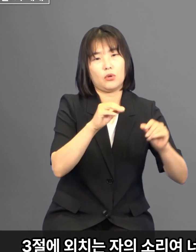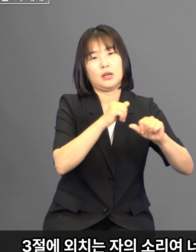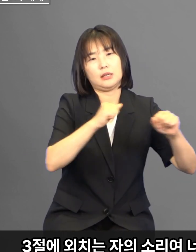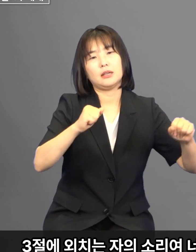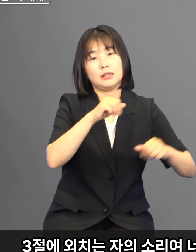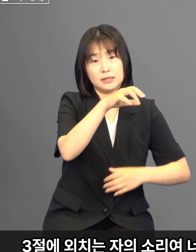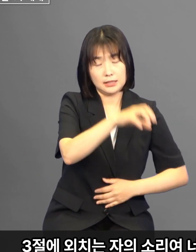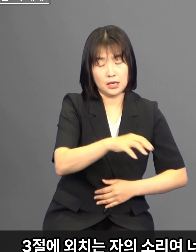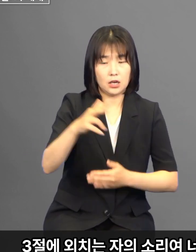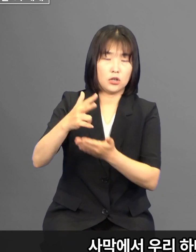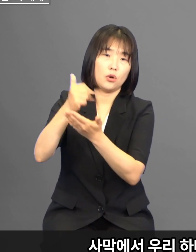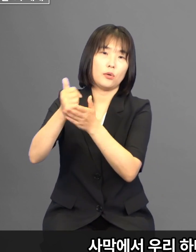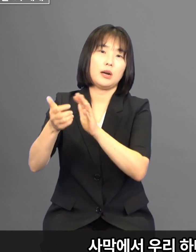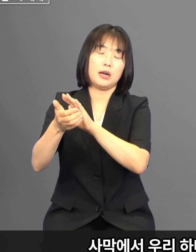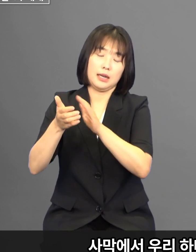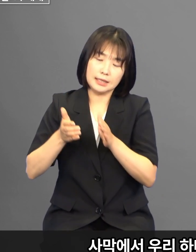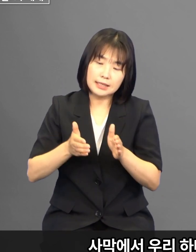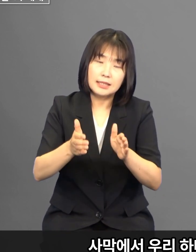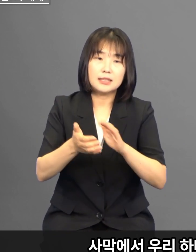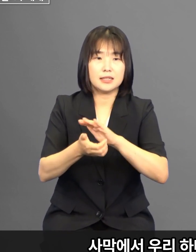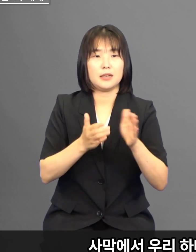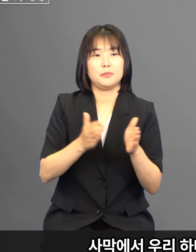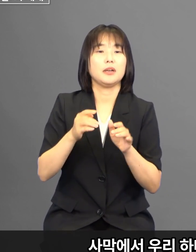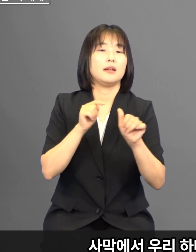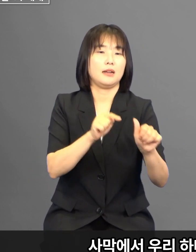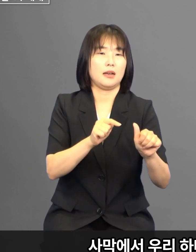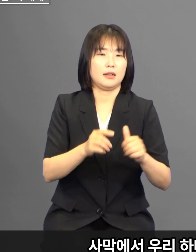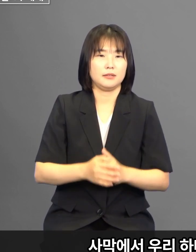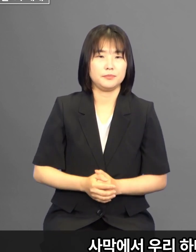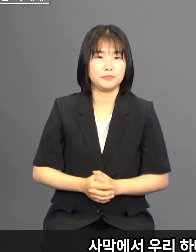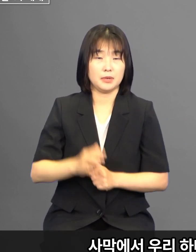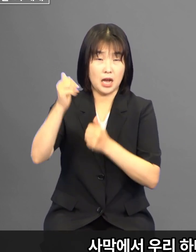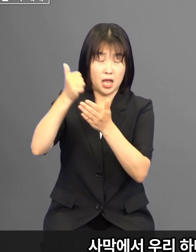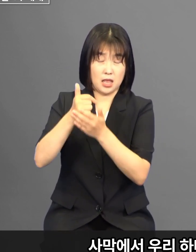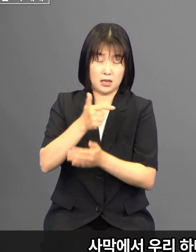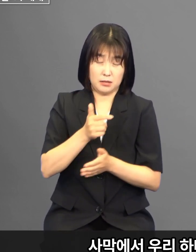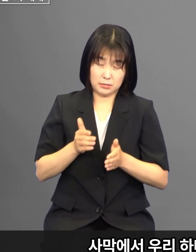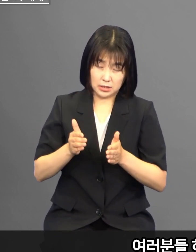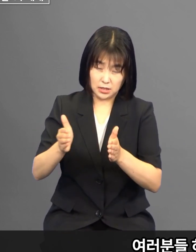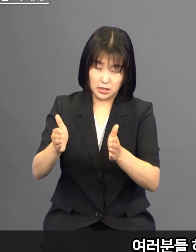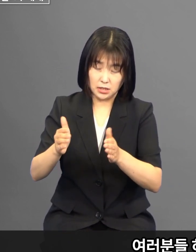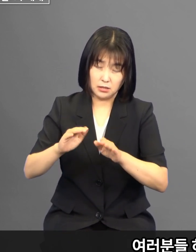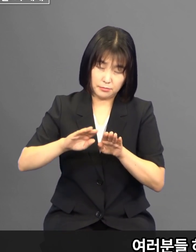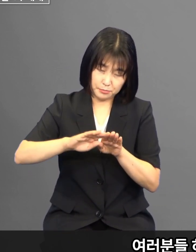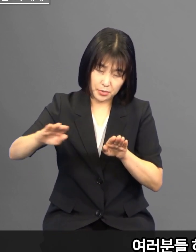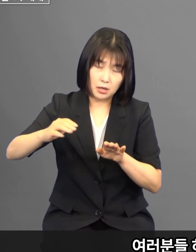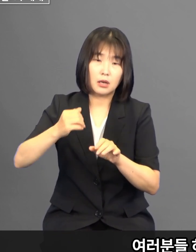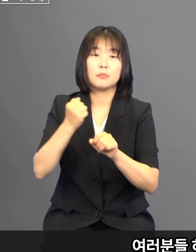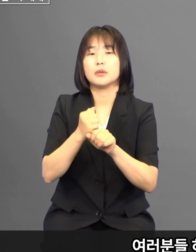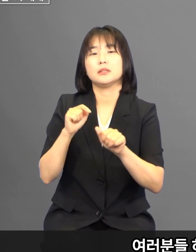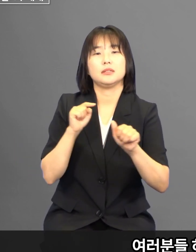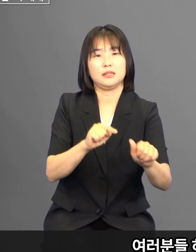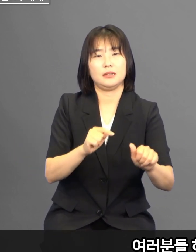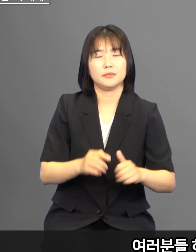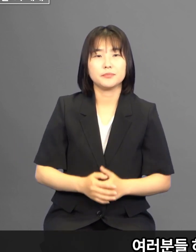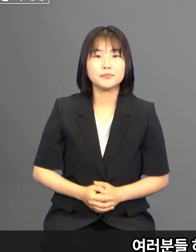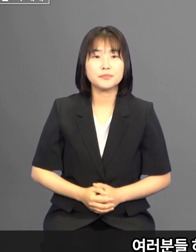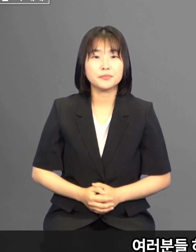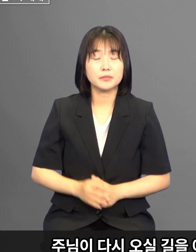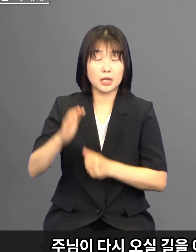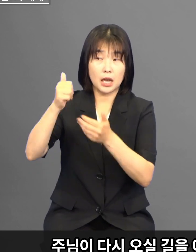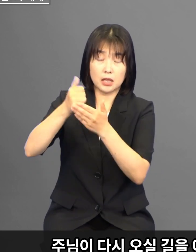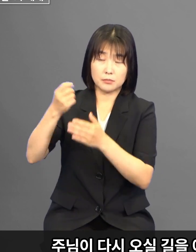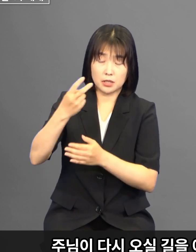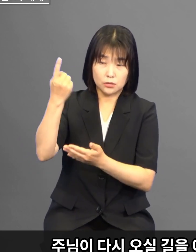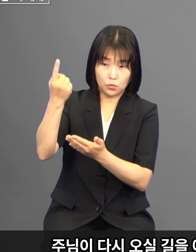길을 예비하라. 사막에서 우리 하나님의 대로를 평탄하게 하라. 여러분들, 하나님의 다시 오실